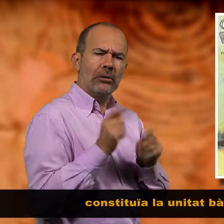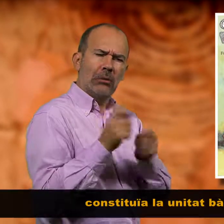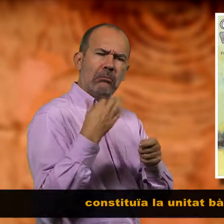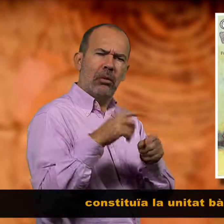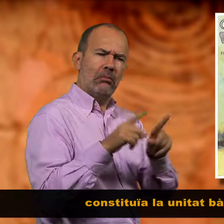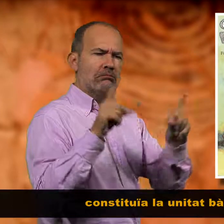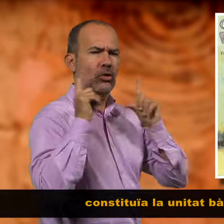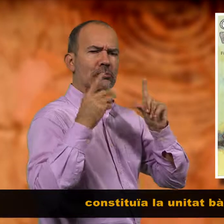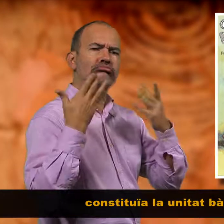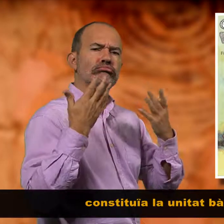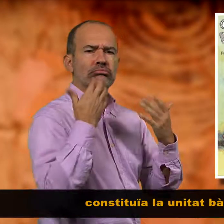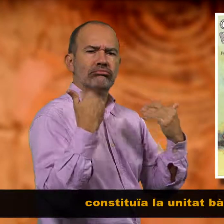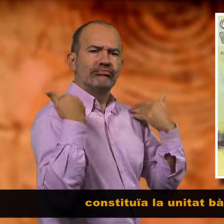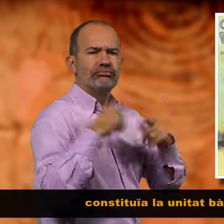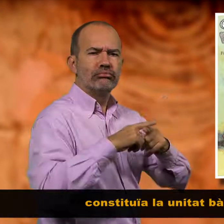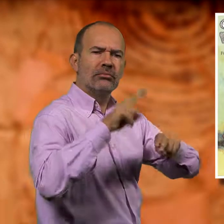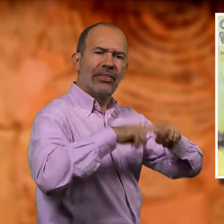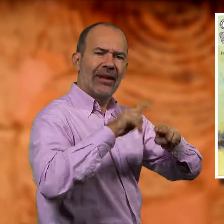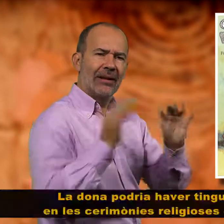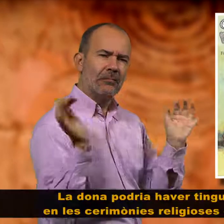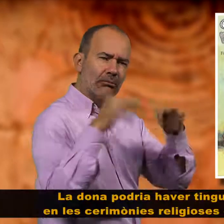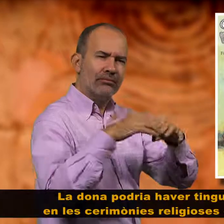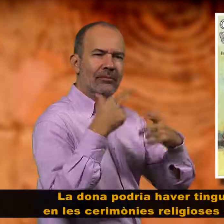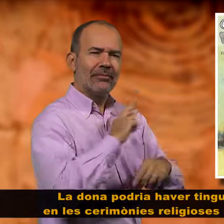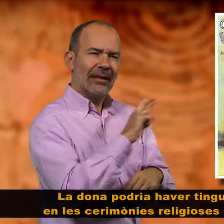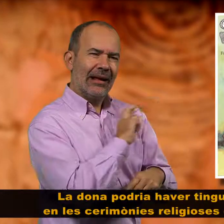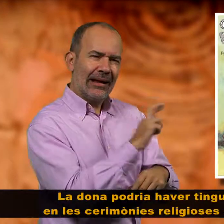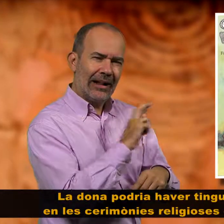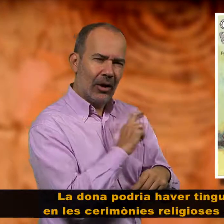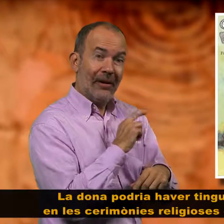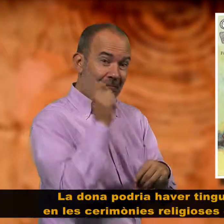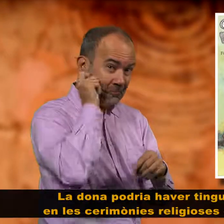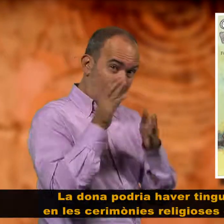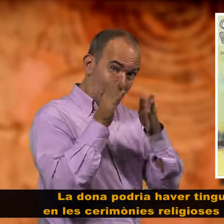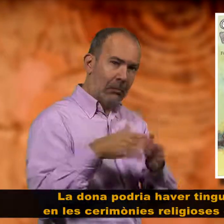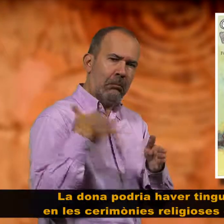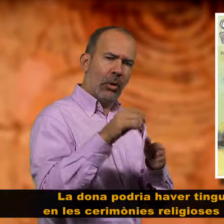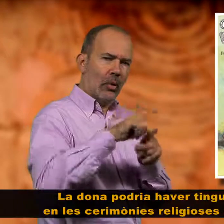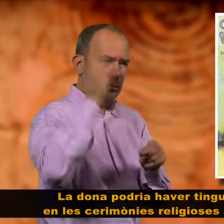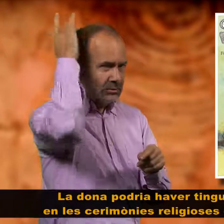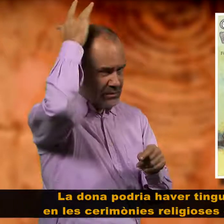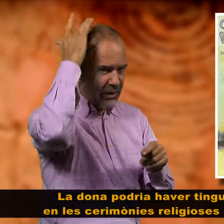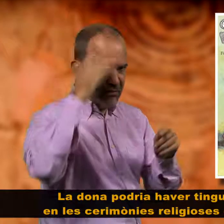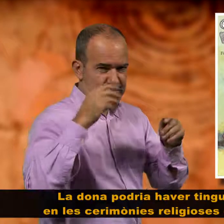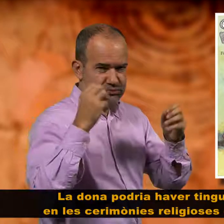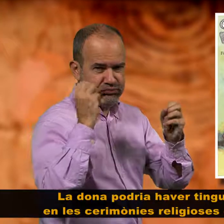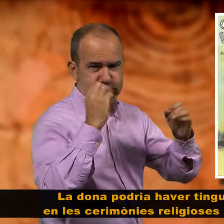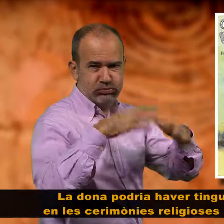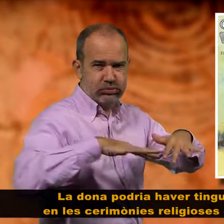tingut un protagonisme en les cerimònies religioses com a sacerdotessa, a més un important paper en el sistema econòmic, ja que,